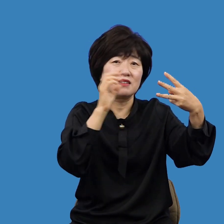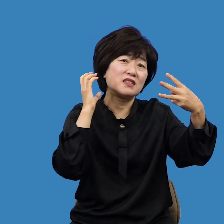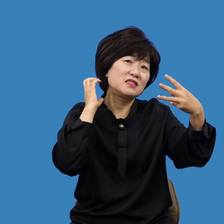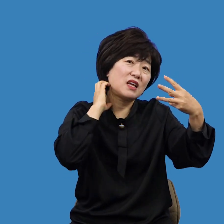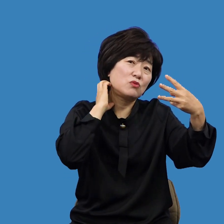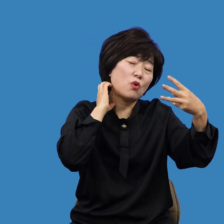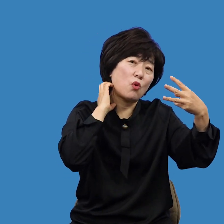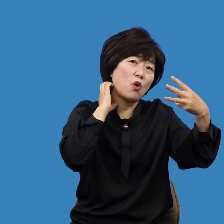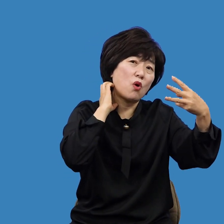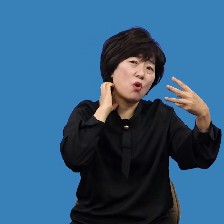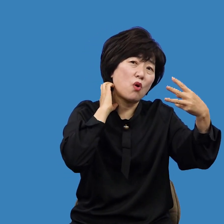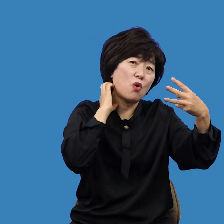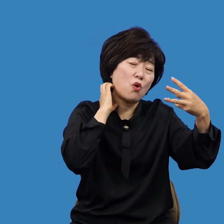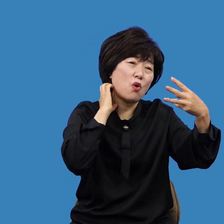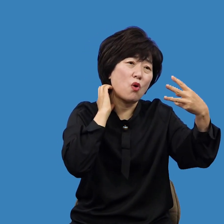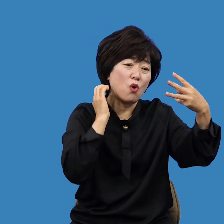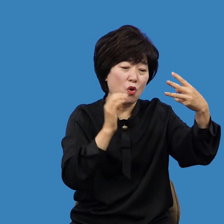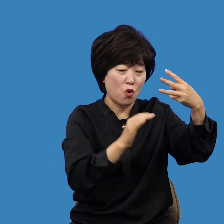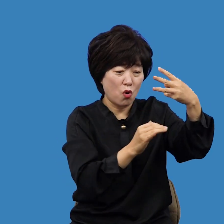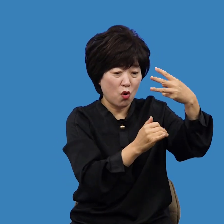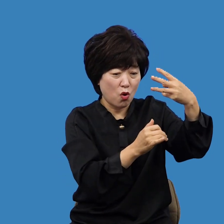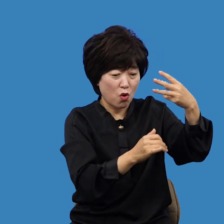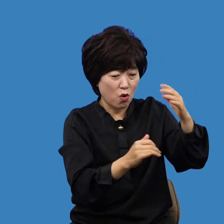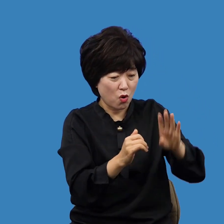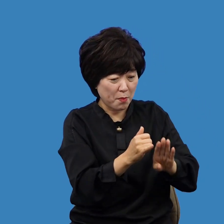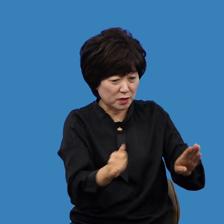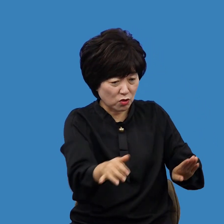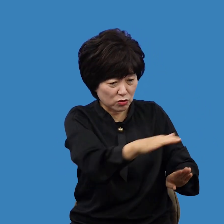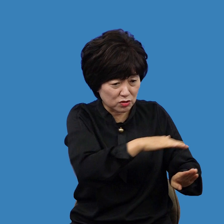안에서 백성들도 생각이 있고 좀 그 북한 사람들도 약간